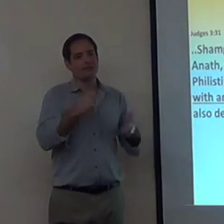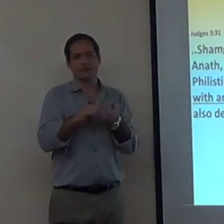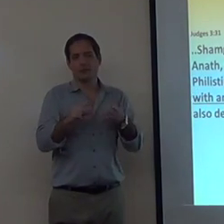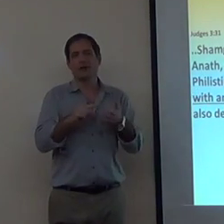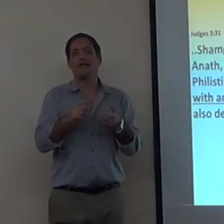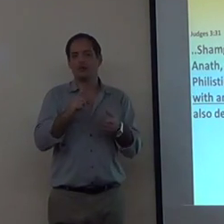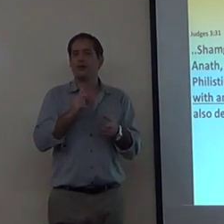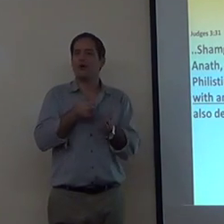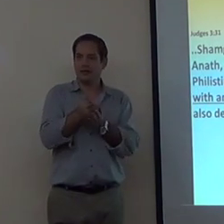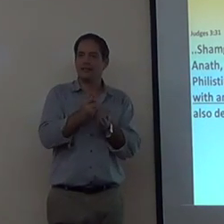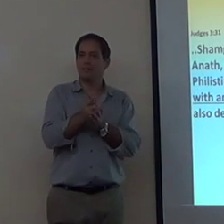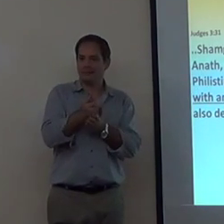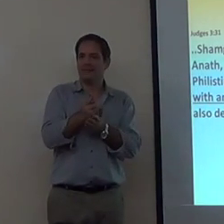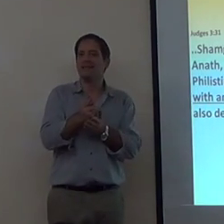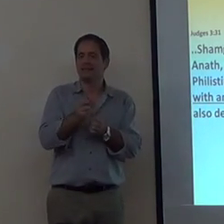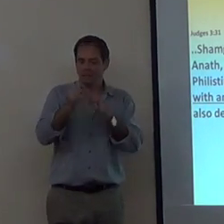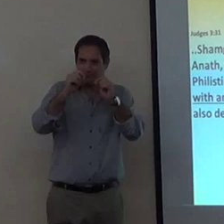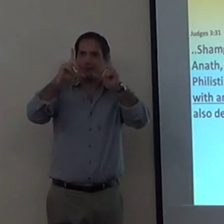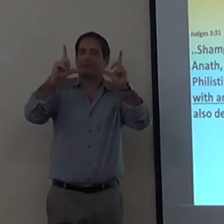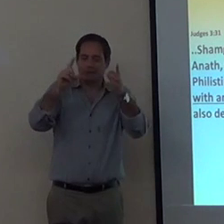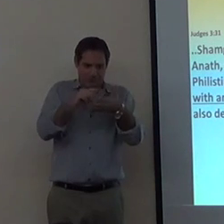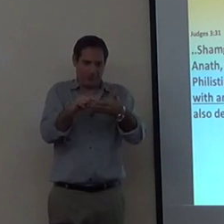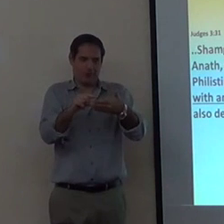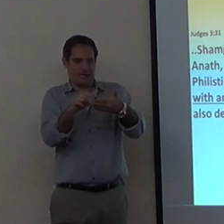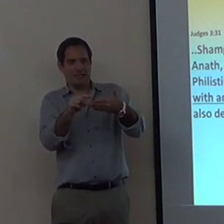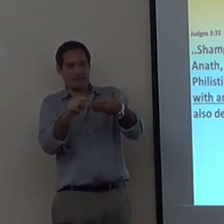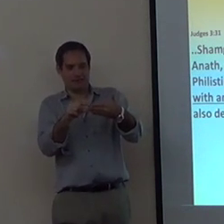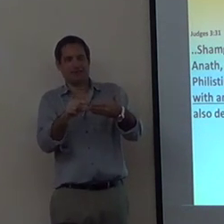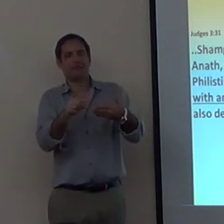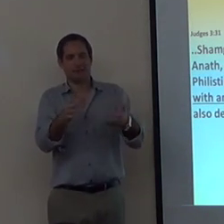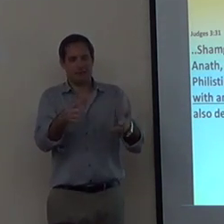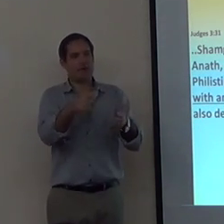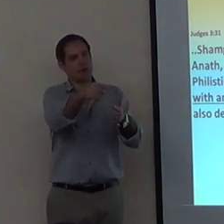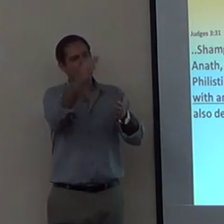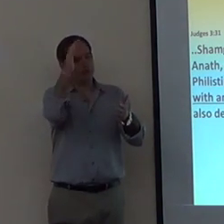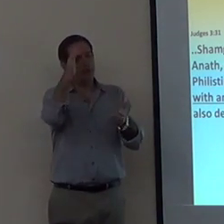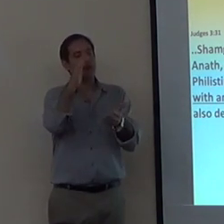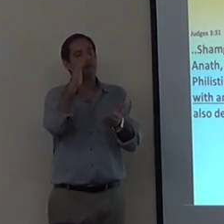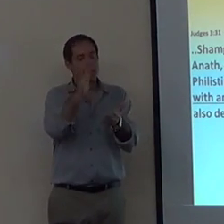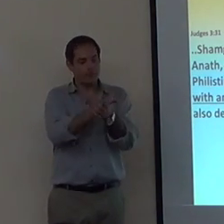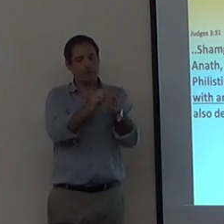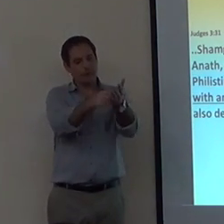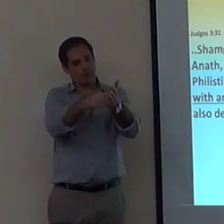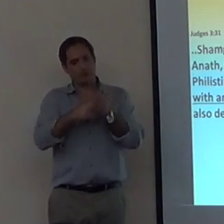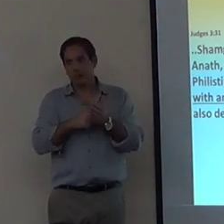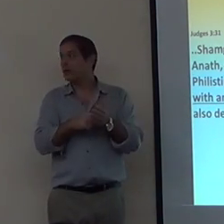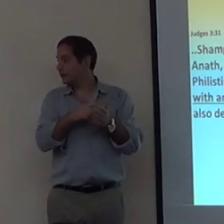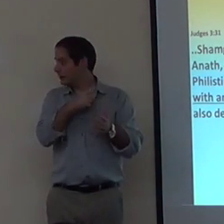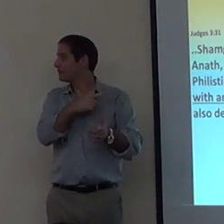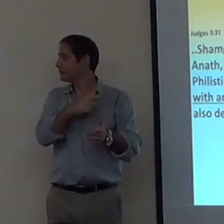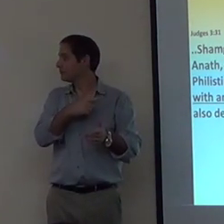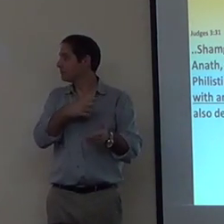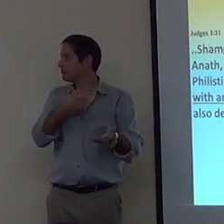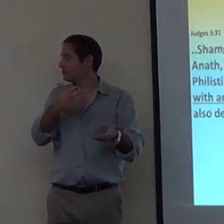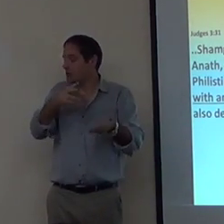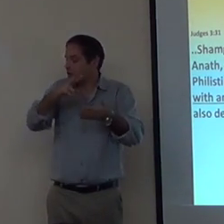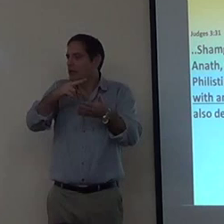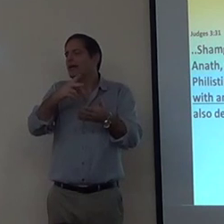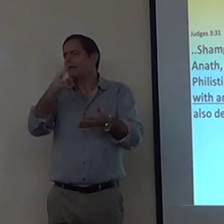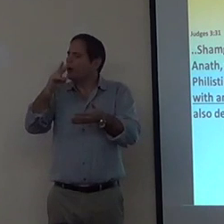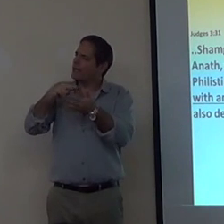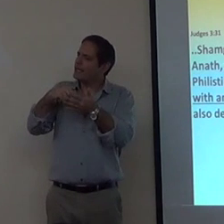Es un versículo. Y yo, honestamente, cuando lo leí, ¿ok? Cuando mi esposa me lo mostró,